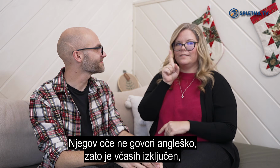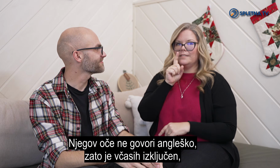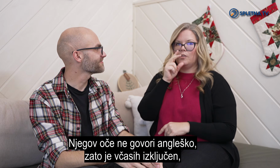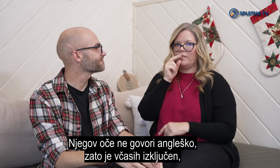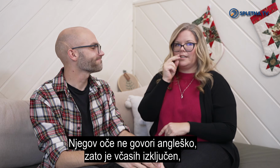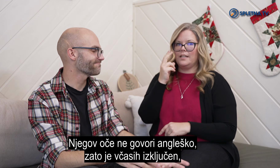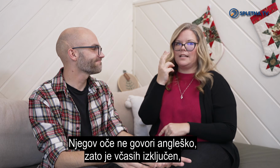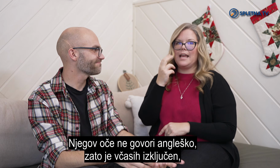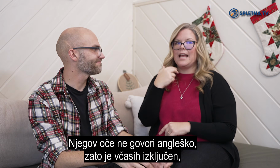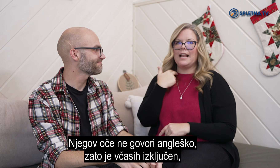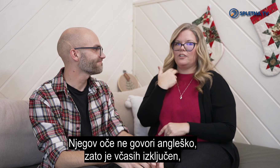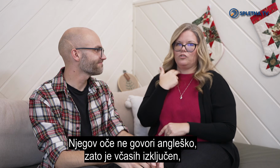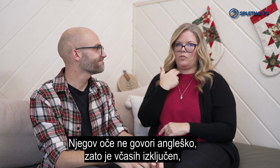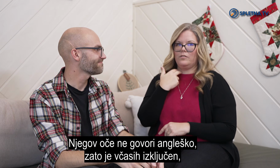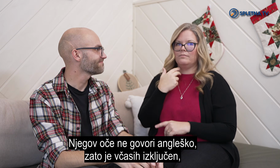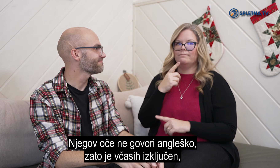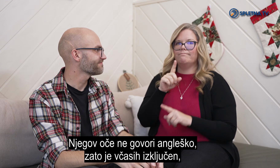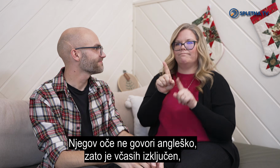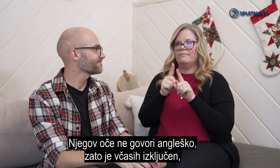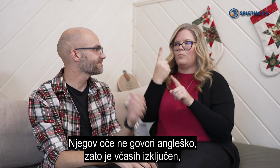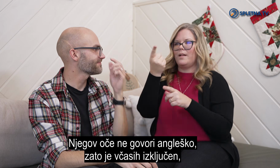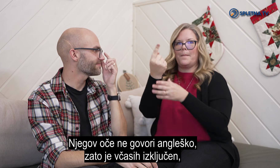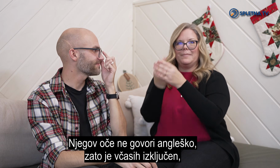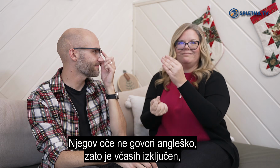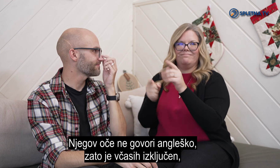govori angleško, zato je včasih izključen, ko se pogovarjamo angleško.